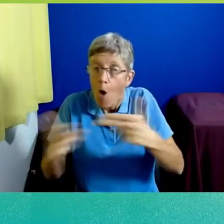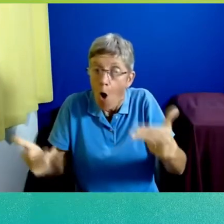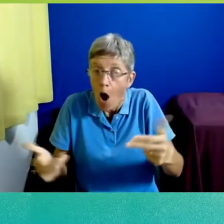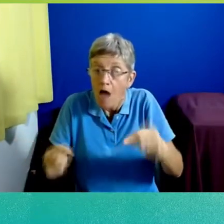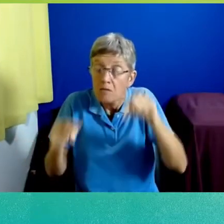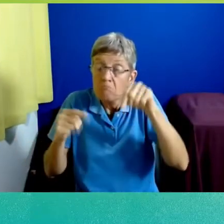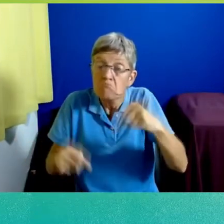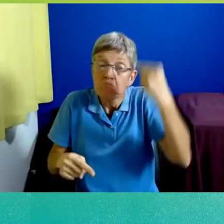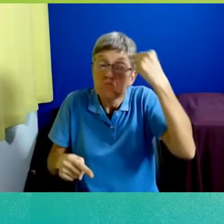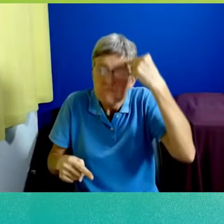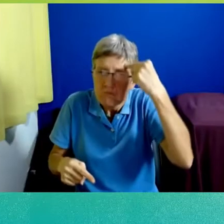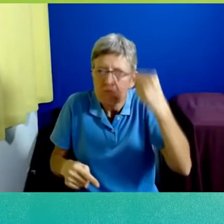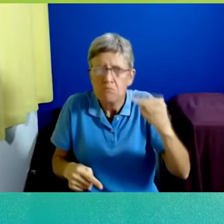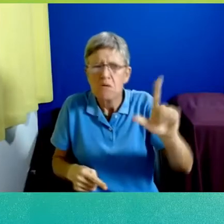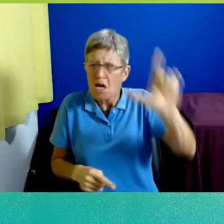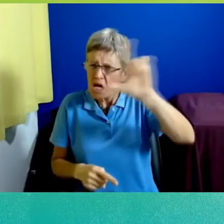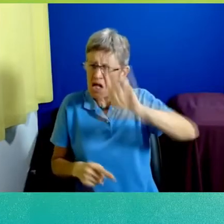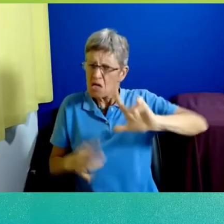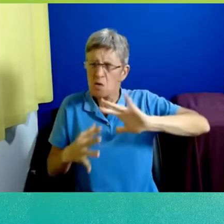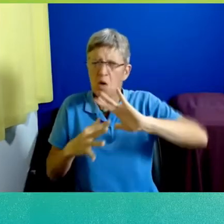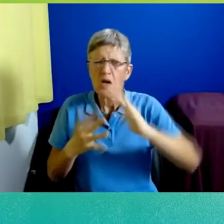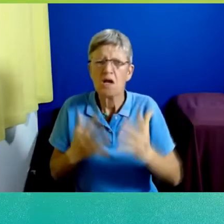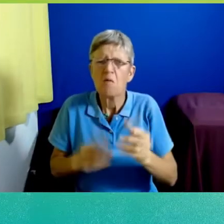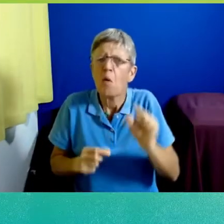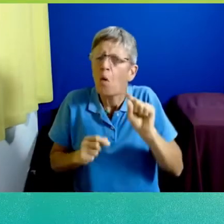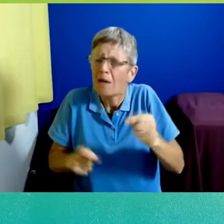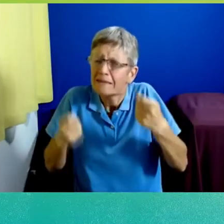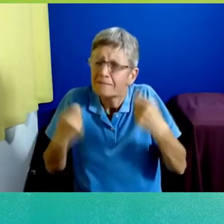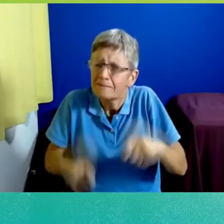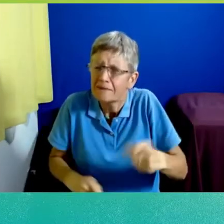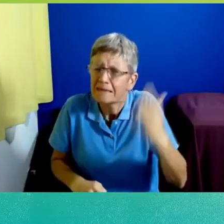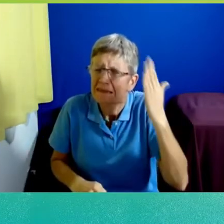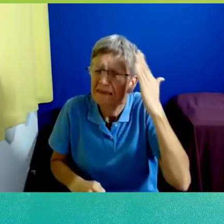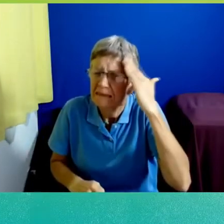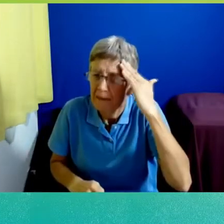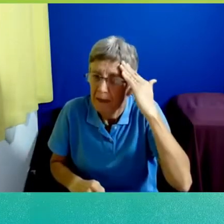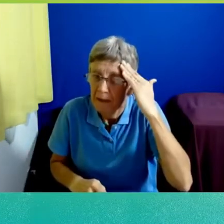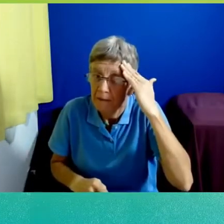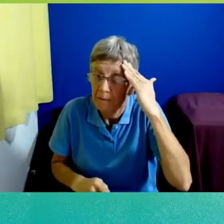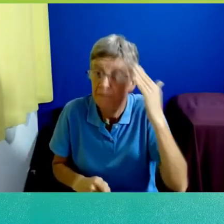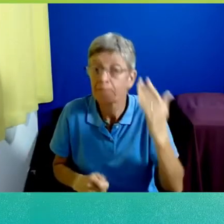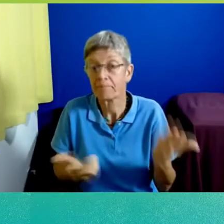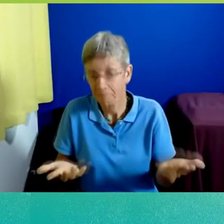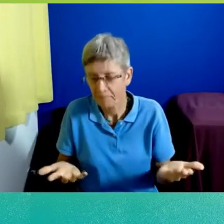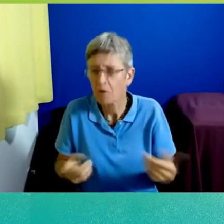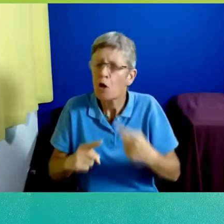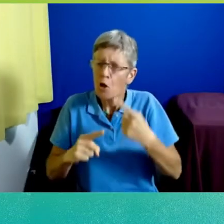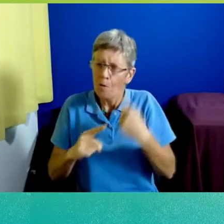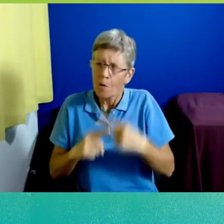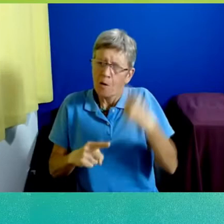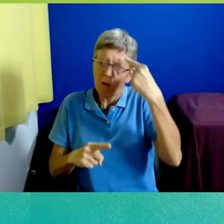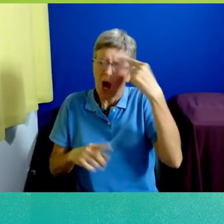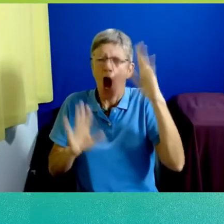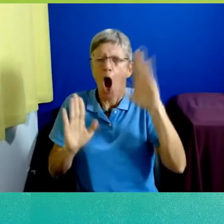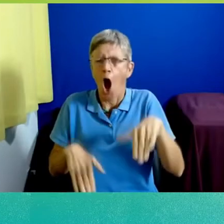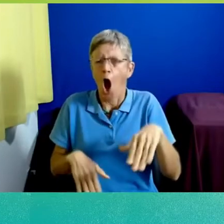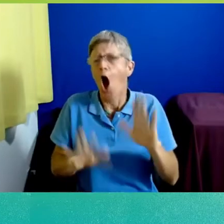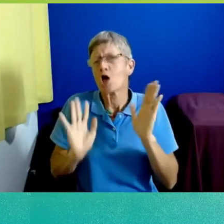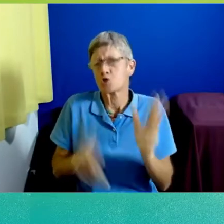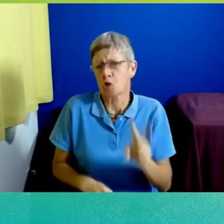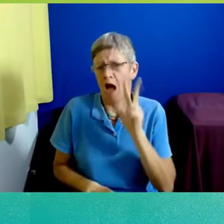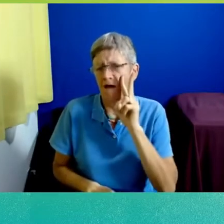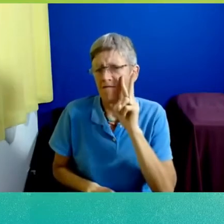Agora, nesses 50 minutos, nós vamos ver algumas coisas sobre a literatura. O que é preciso saber a respeito